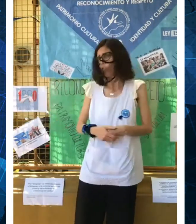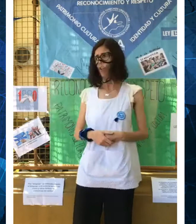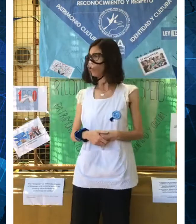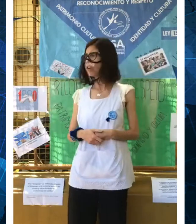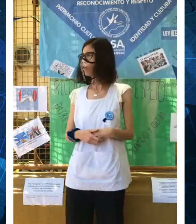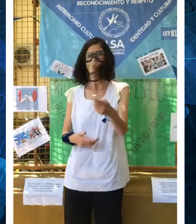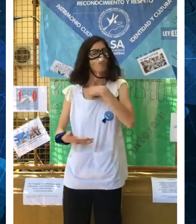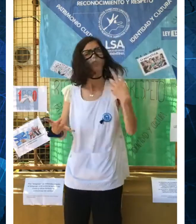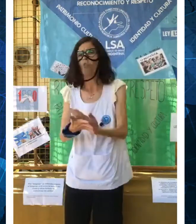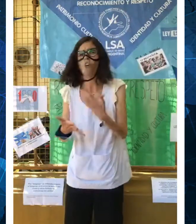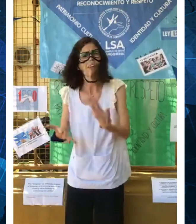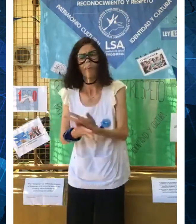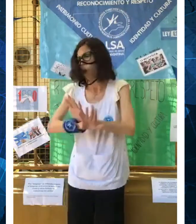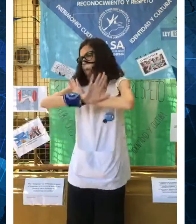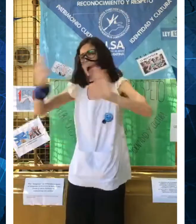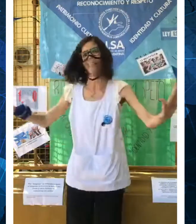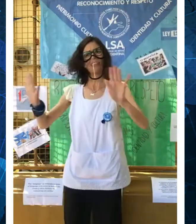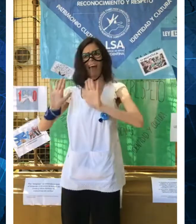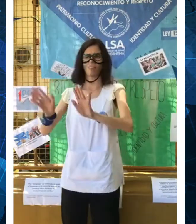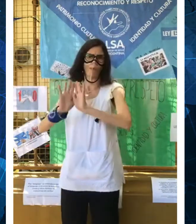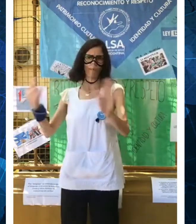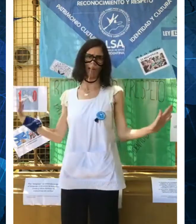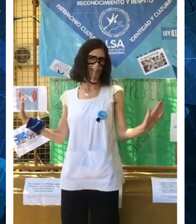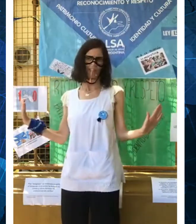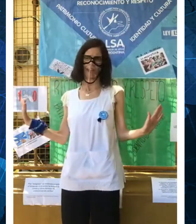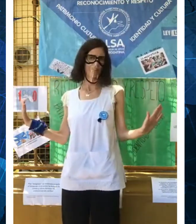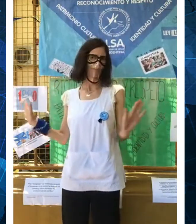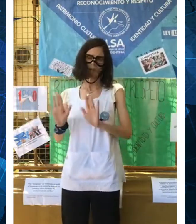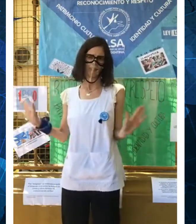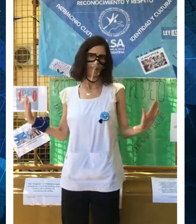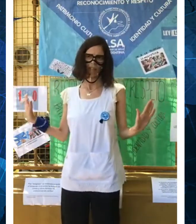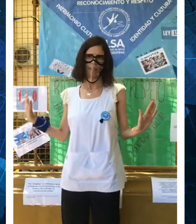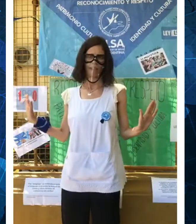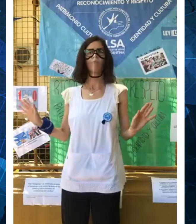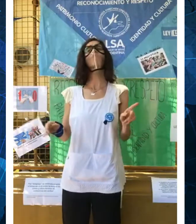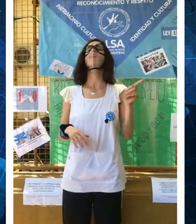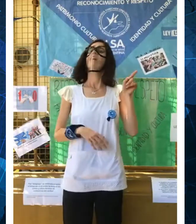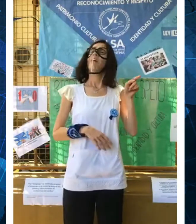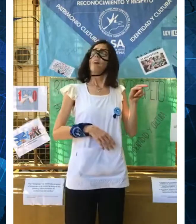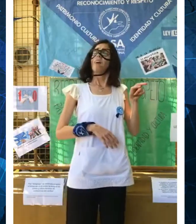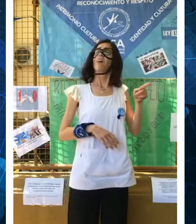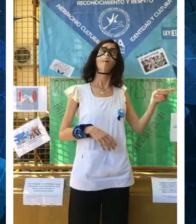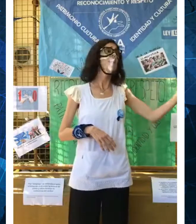¿A ustedes les parece que puede ser de esta manera? No queremos sufrir más.